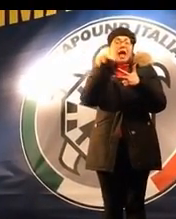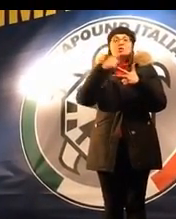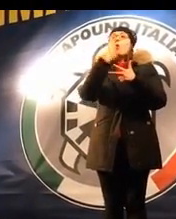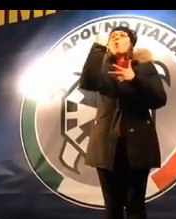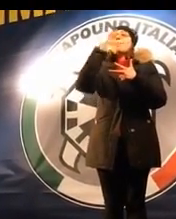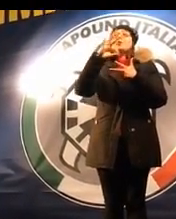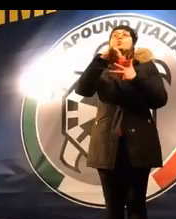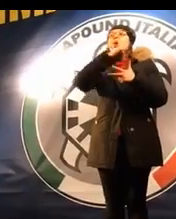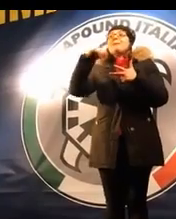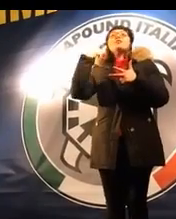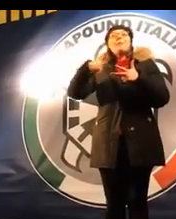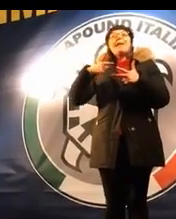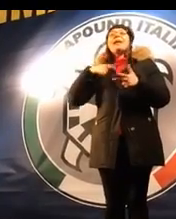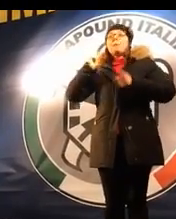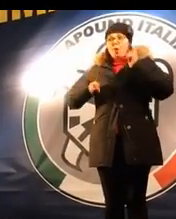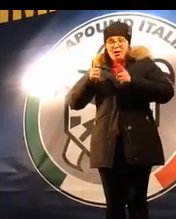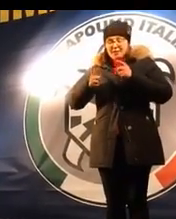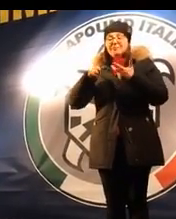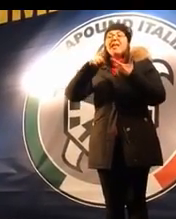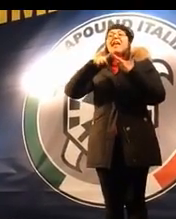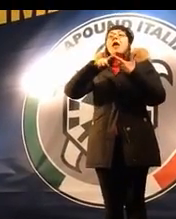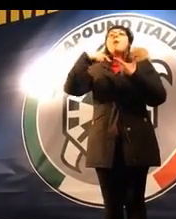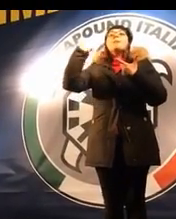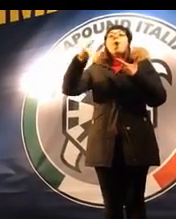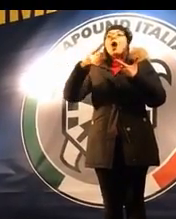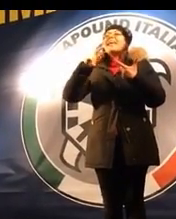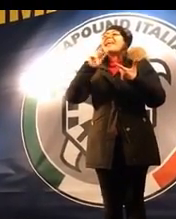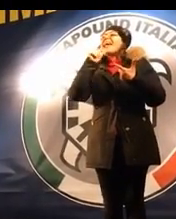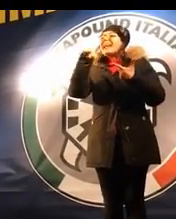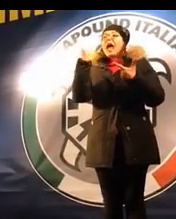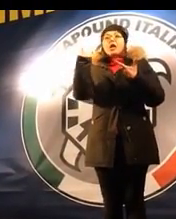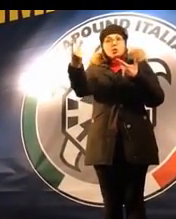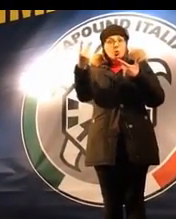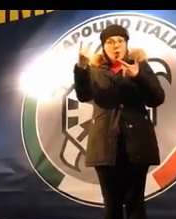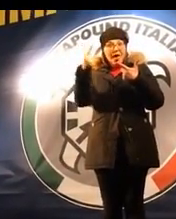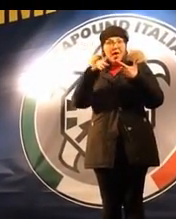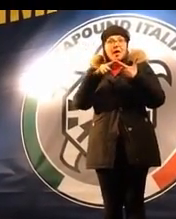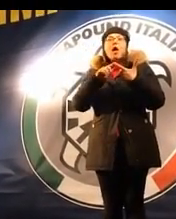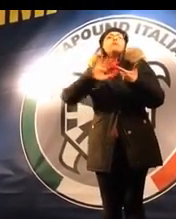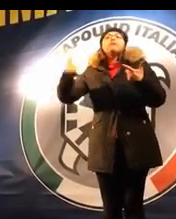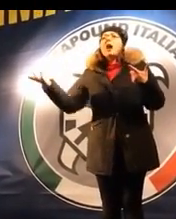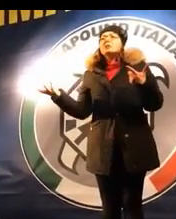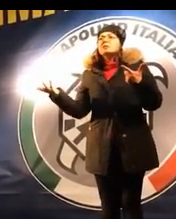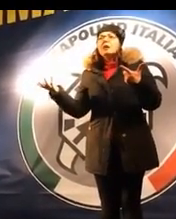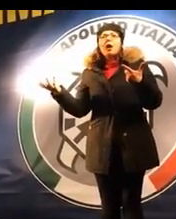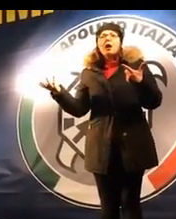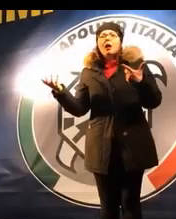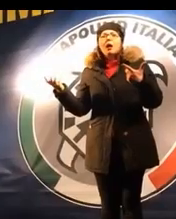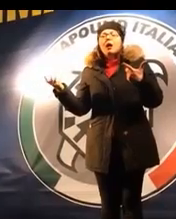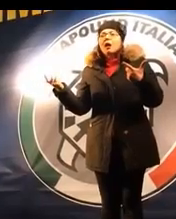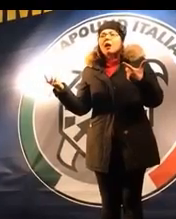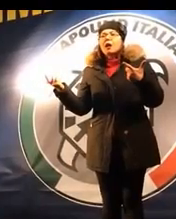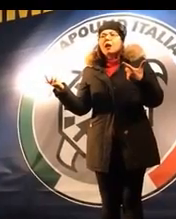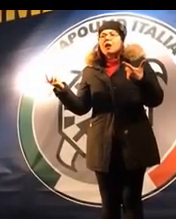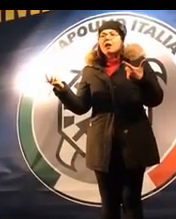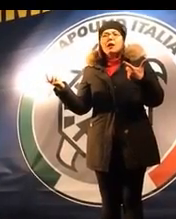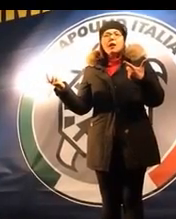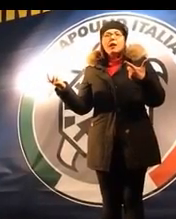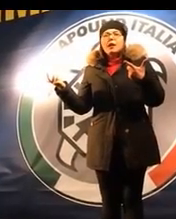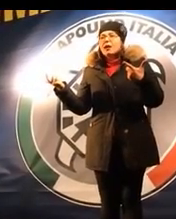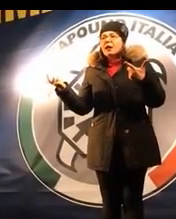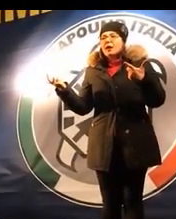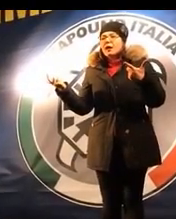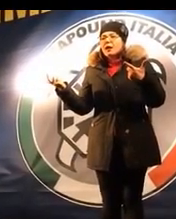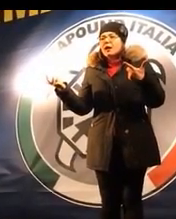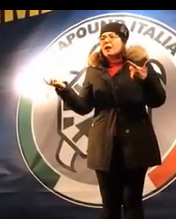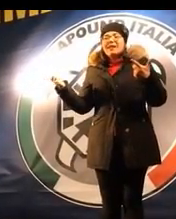una tribuna elettorale su Rai 2 e poi basta, è nulla. Tutti questi famosi giornalisti, questi bravissimi